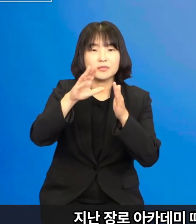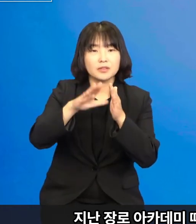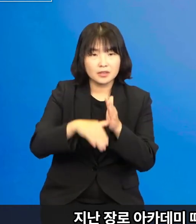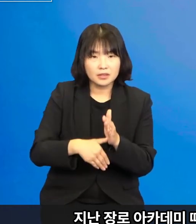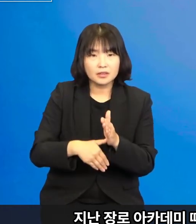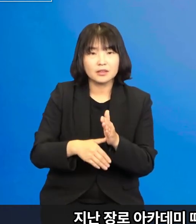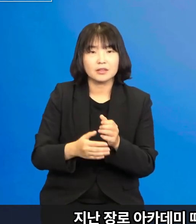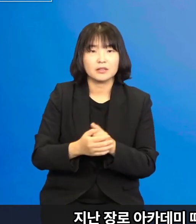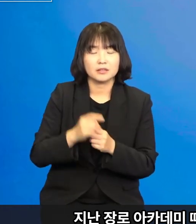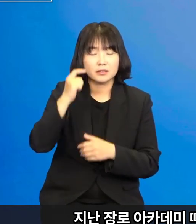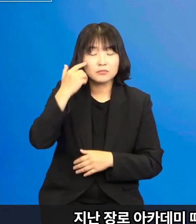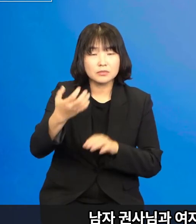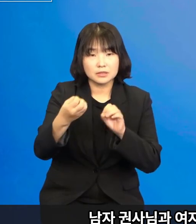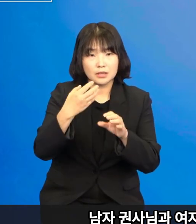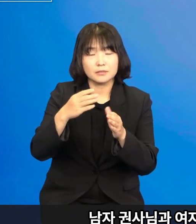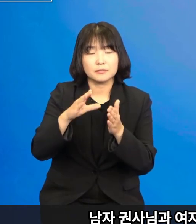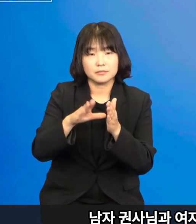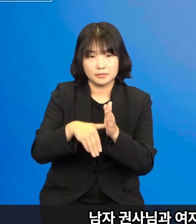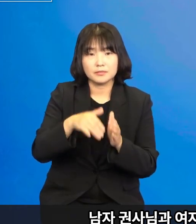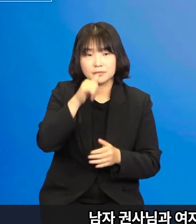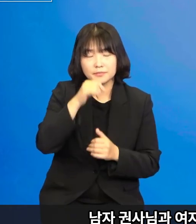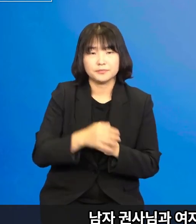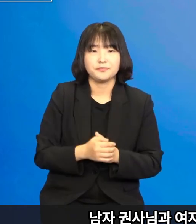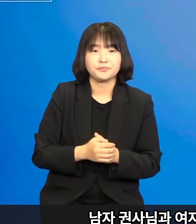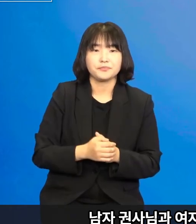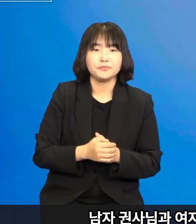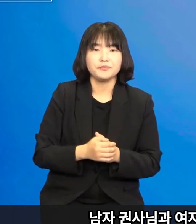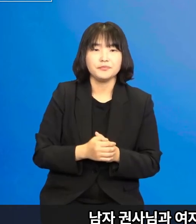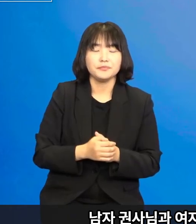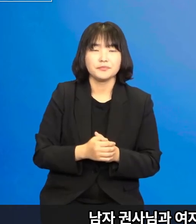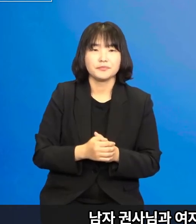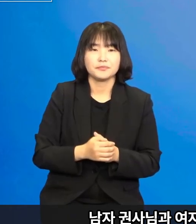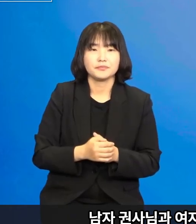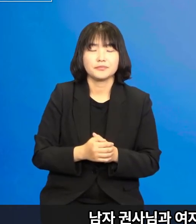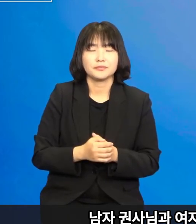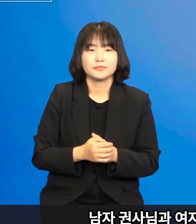질의응답 시간이 있었습니다. 남자 권사님과 여자 권사님이 다시 나오셨어요.